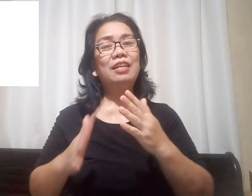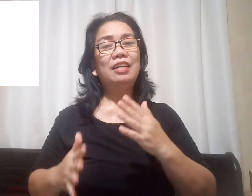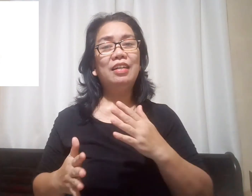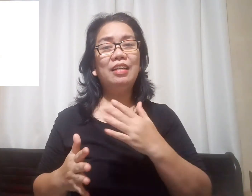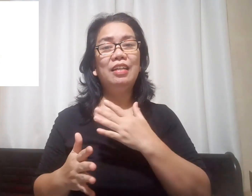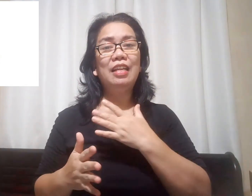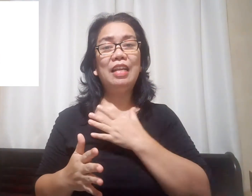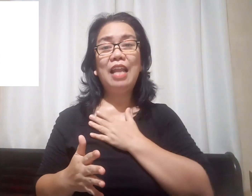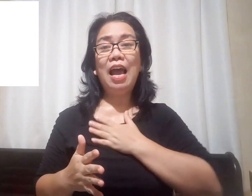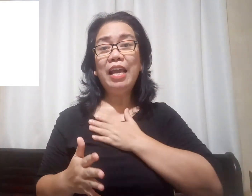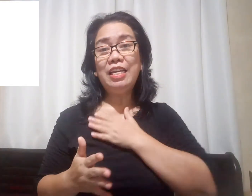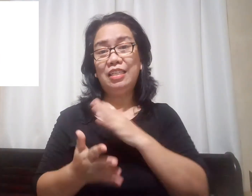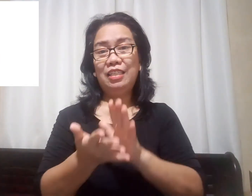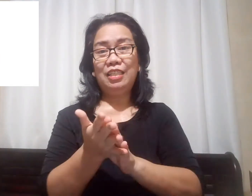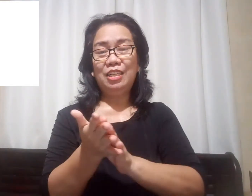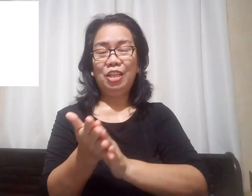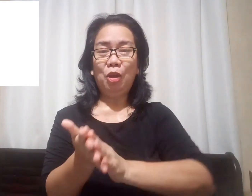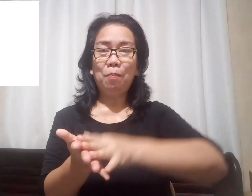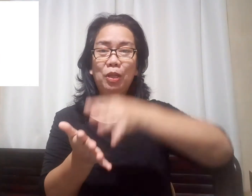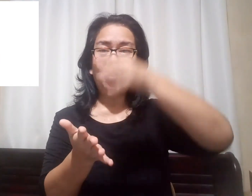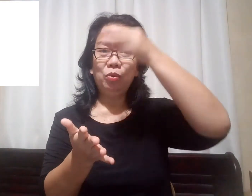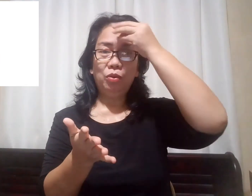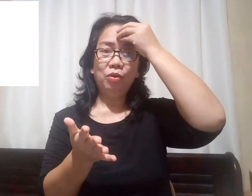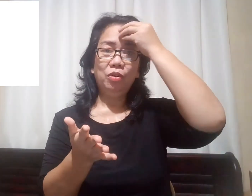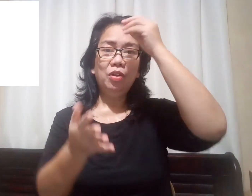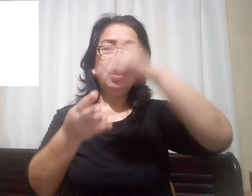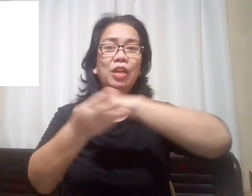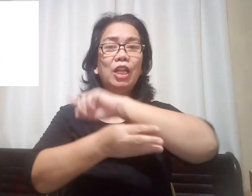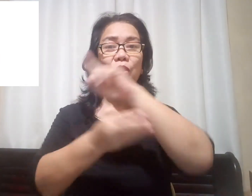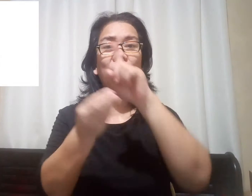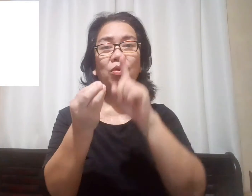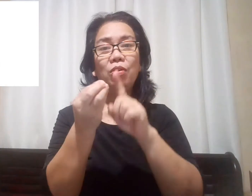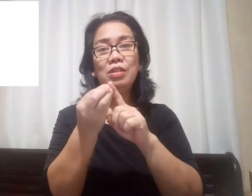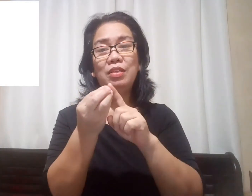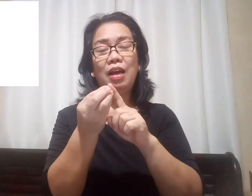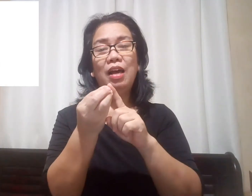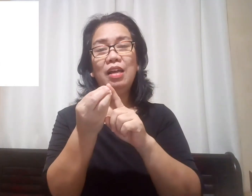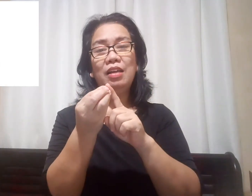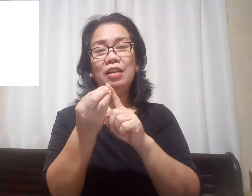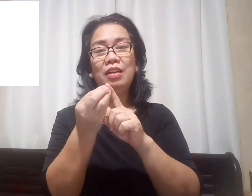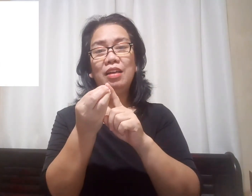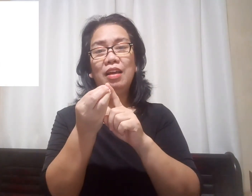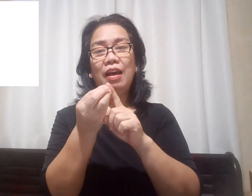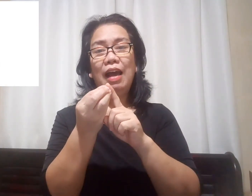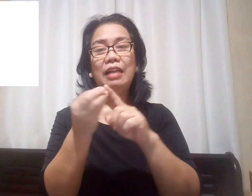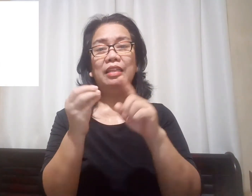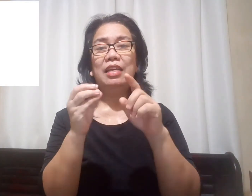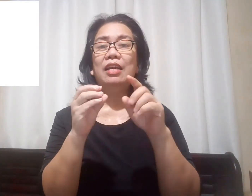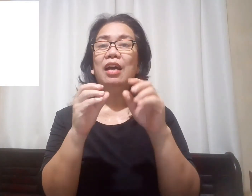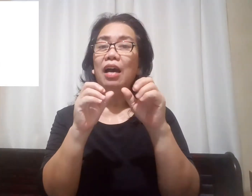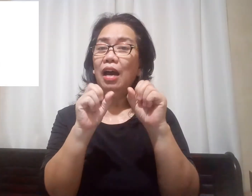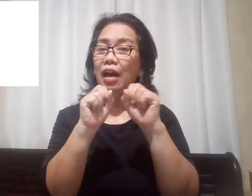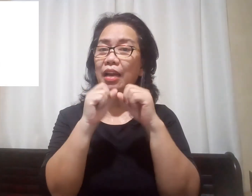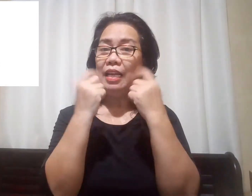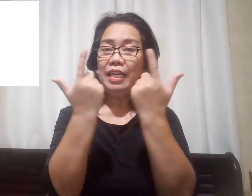nais matuto ng tungkol sa ating araling